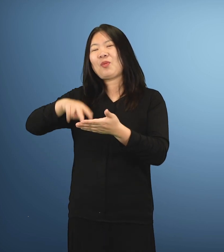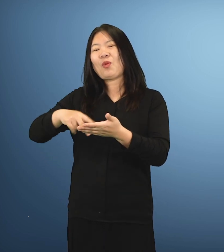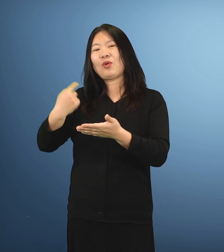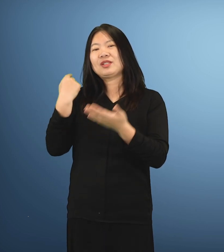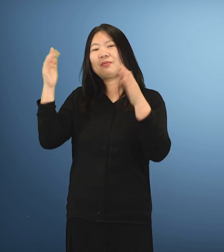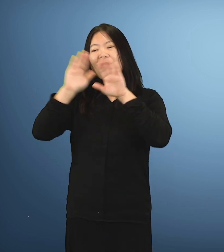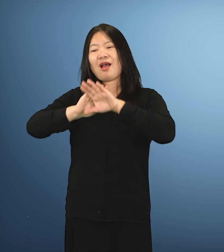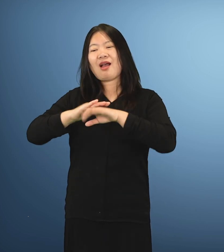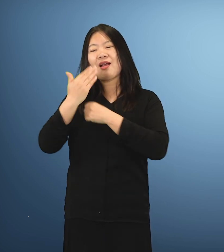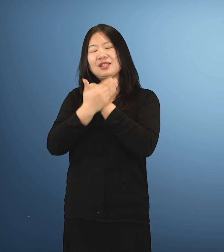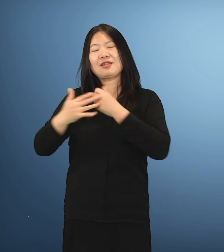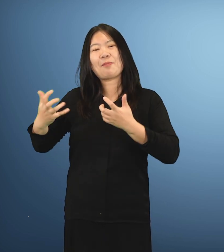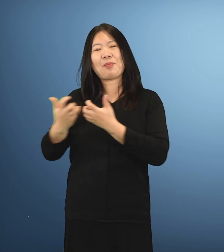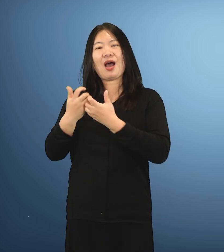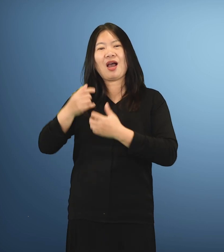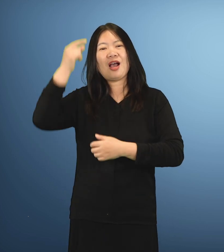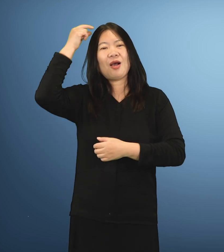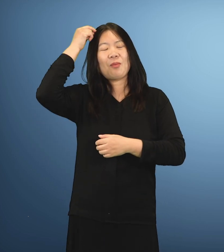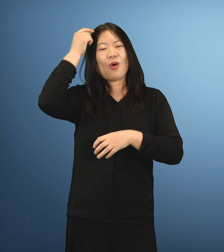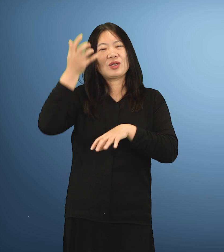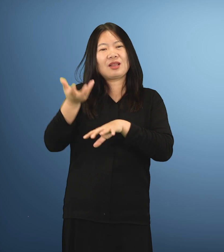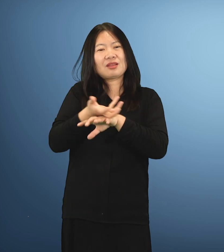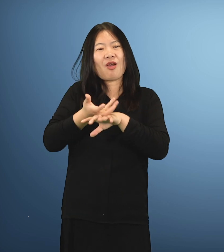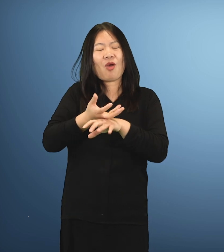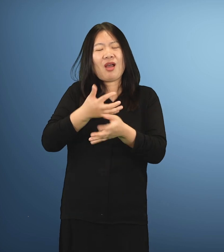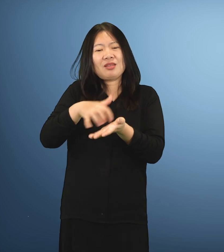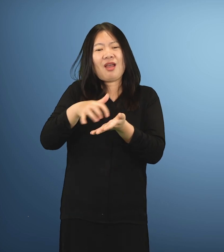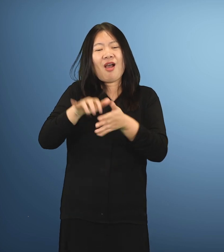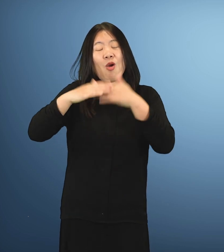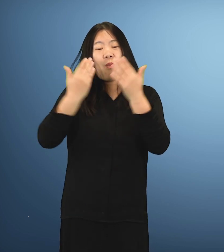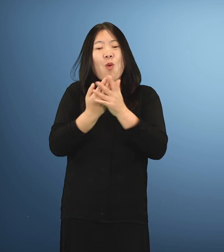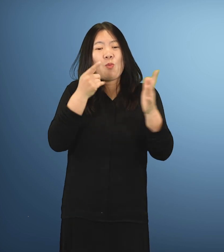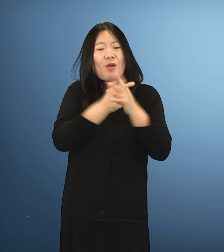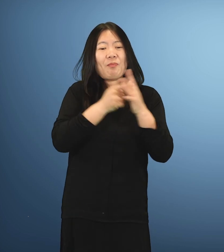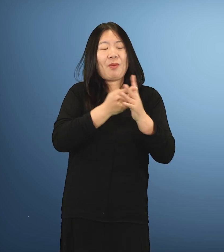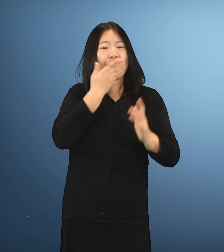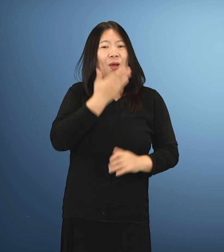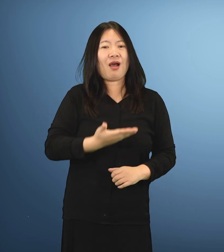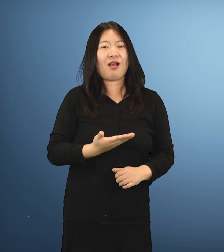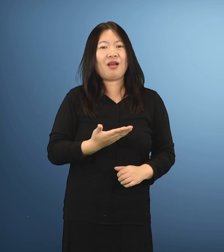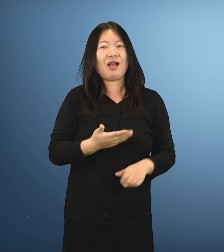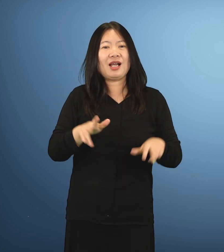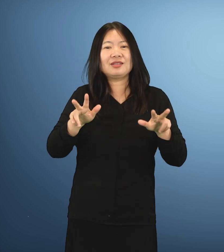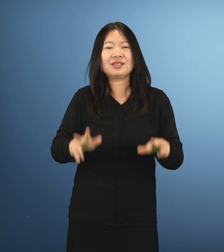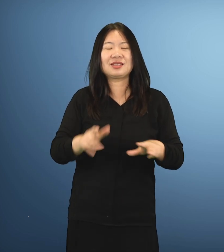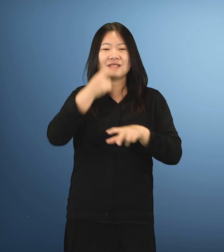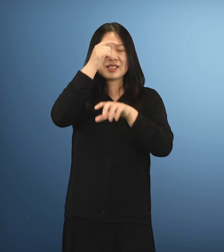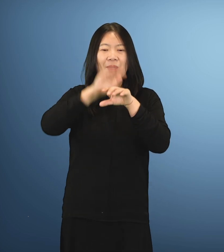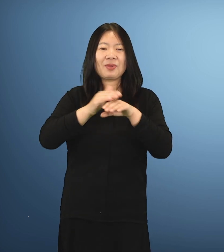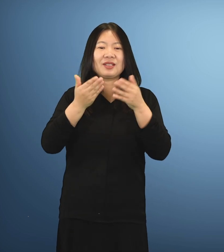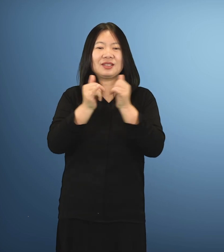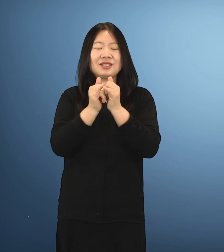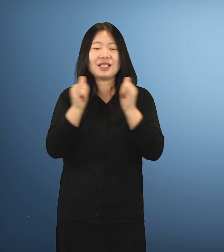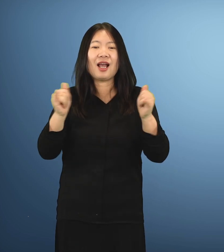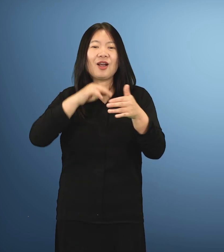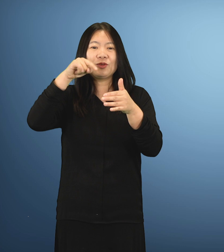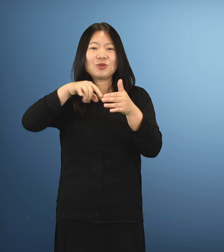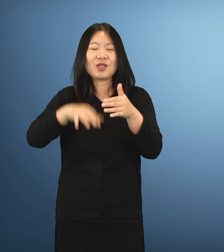어젯밤에. 머리털까지도 다 세고 있다. 여러분 가운데, 지금 모니터로 예배하는 분들 가운데